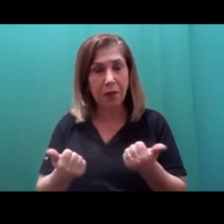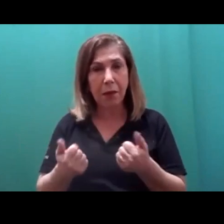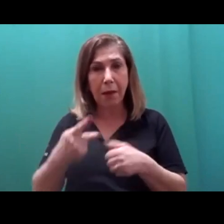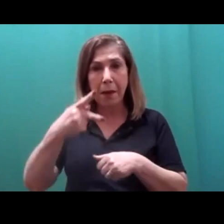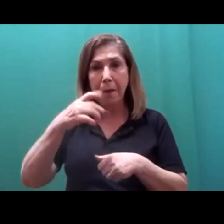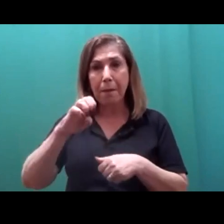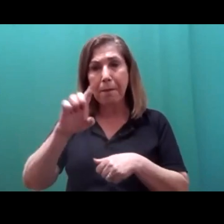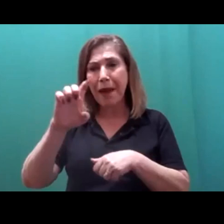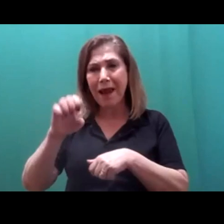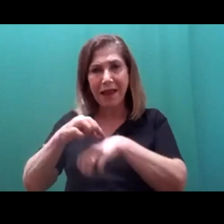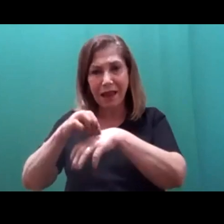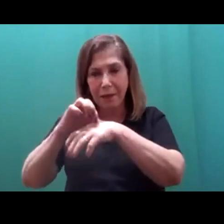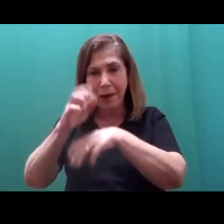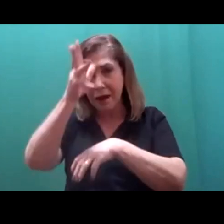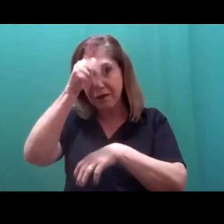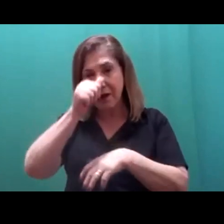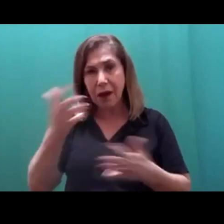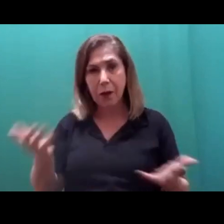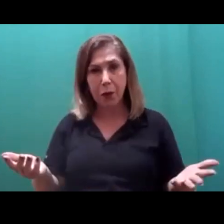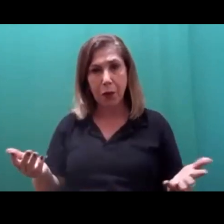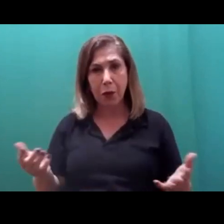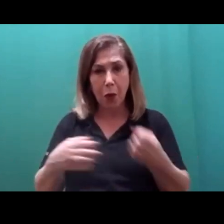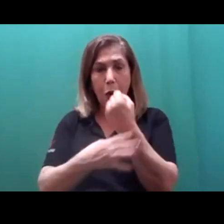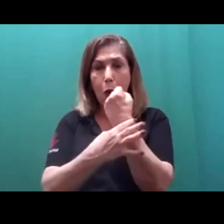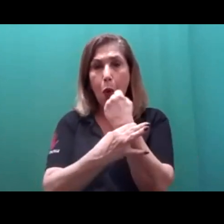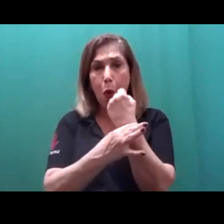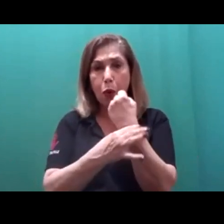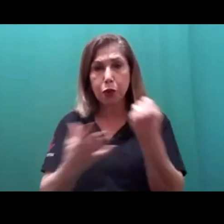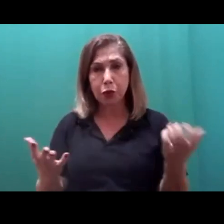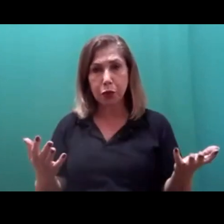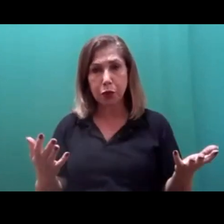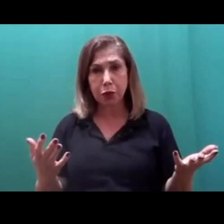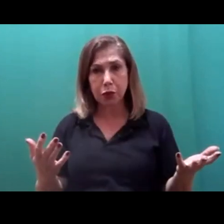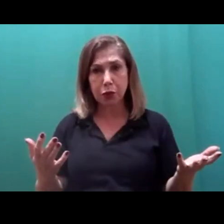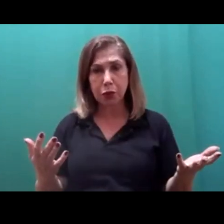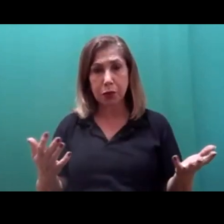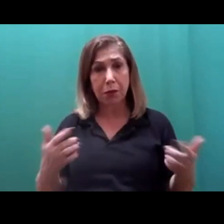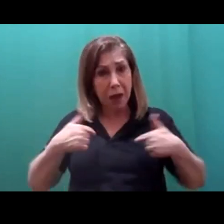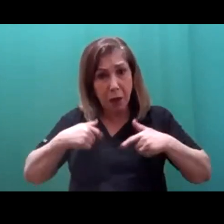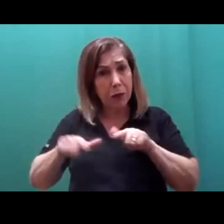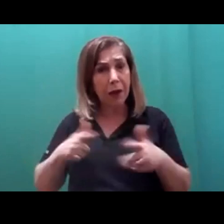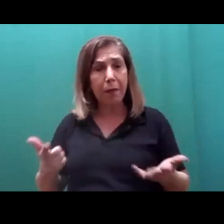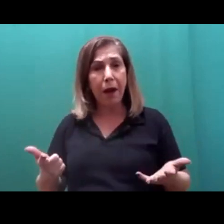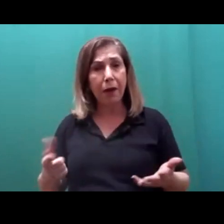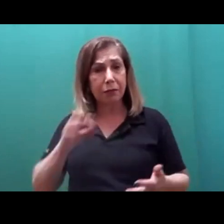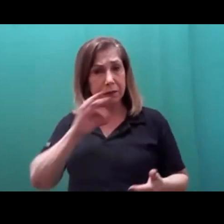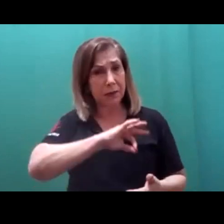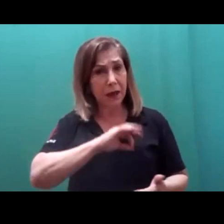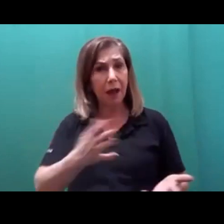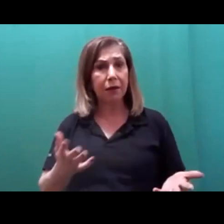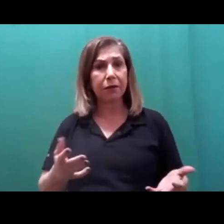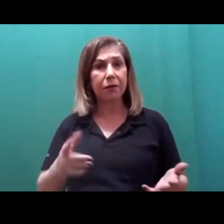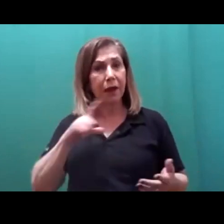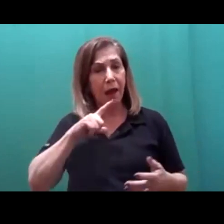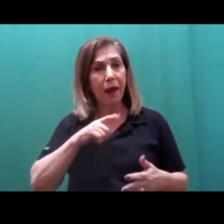soberania alimentar. Eu compro o que eu consigo, não o que eu quero. E são pessoas que trabalham. São pessoas que são vistas como